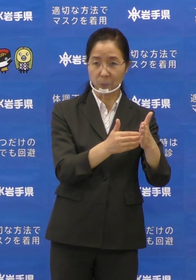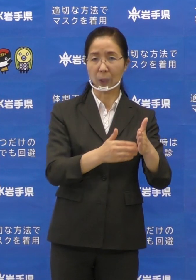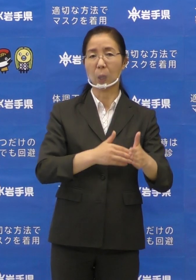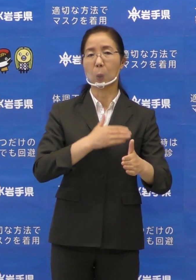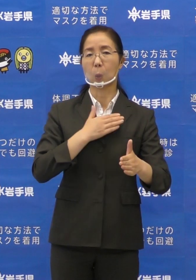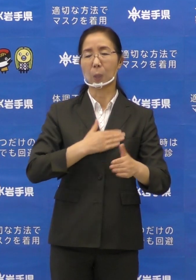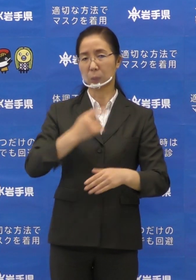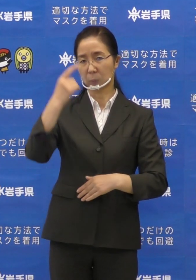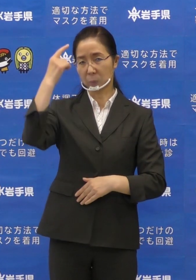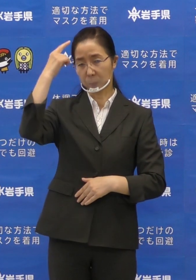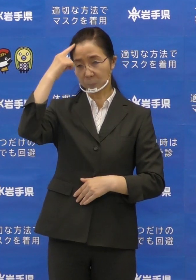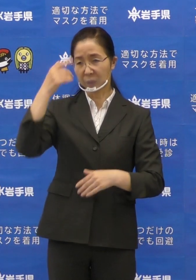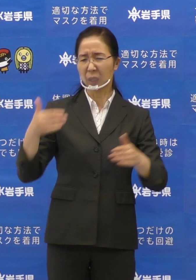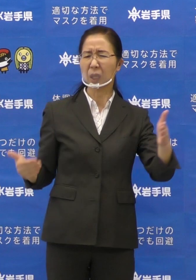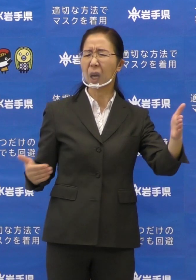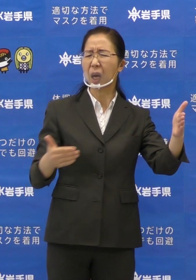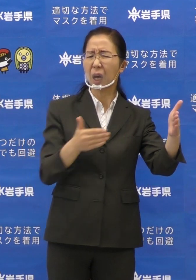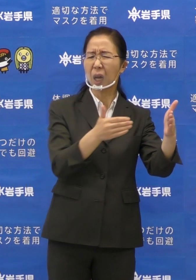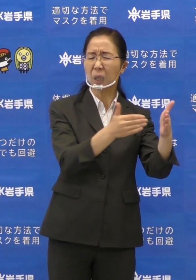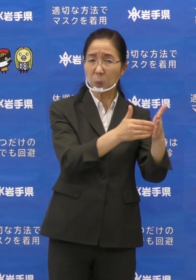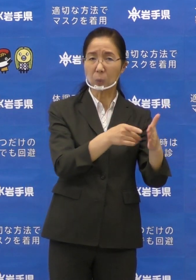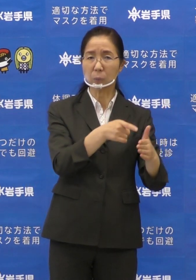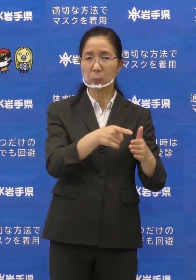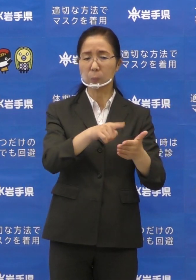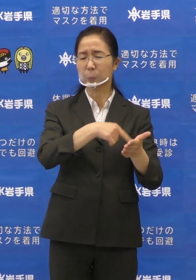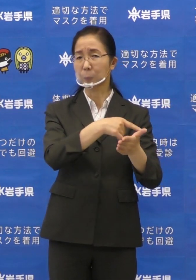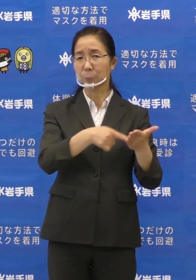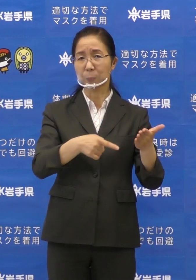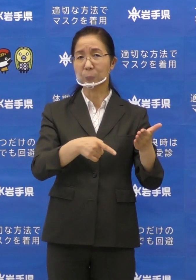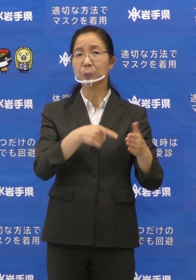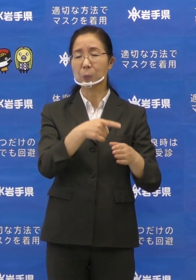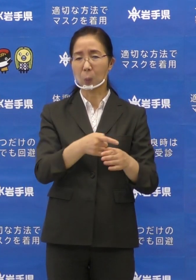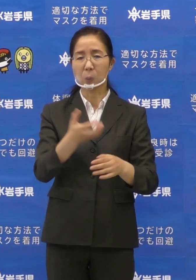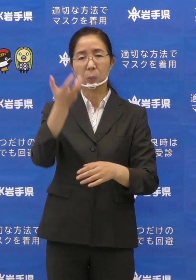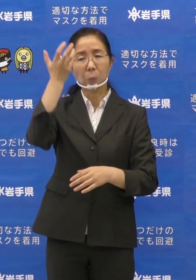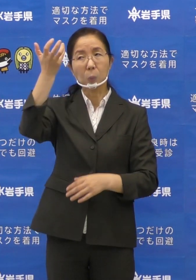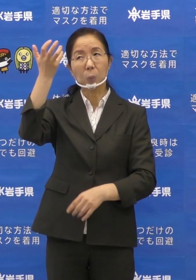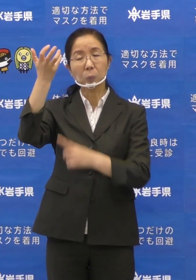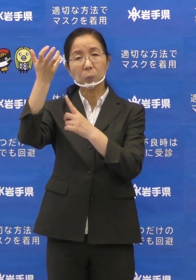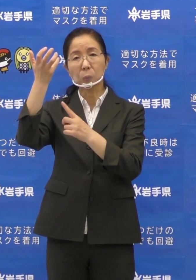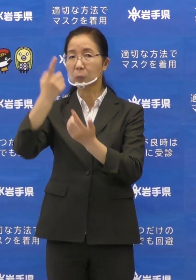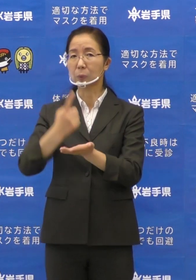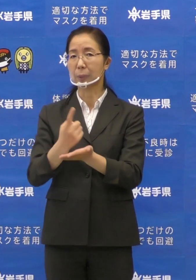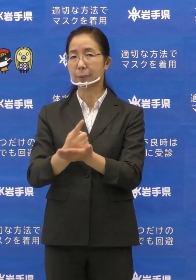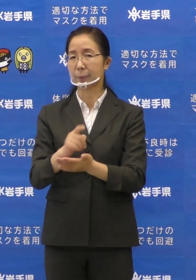逆に言うと最後までいかないとそれは何ていうか憶測というか